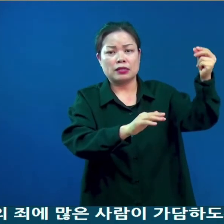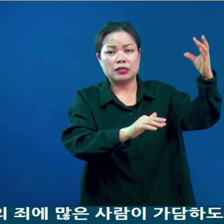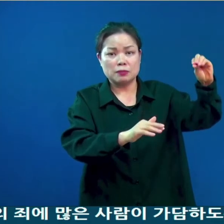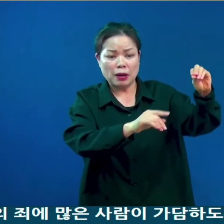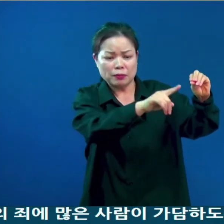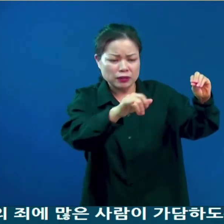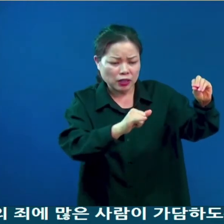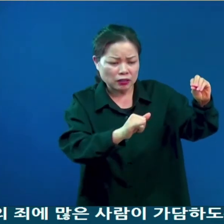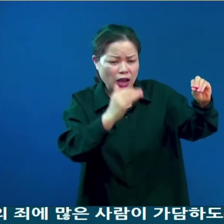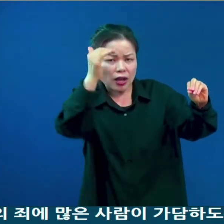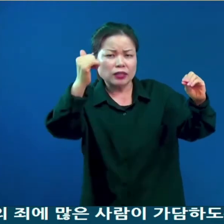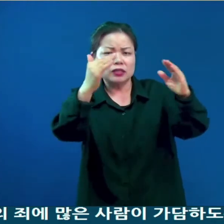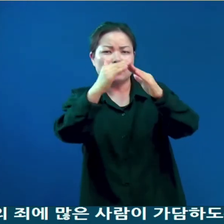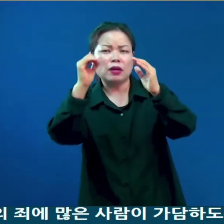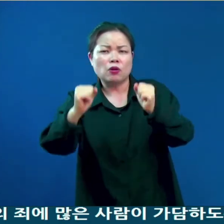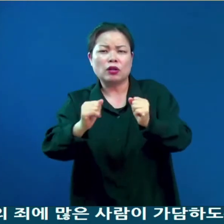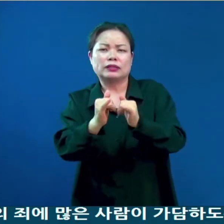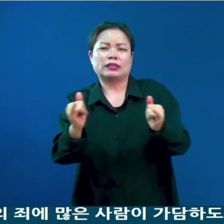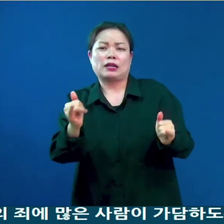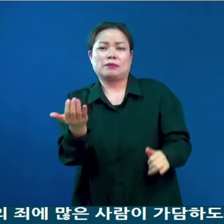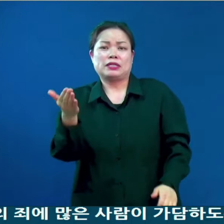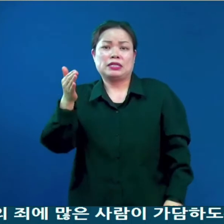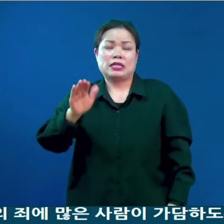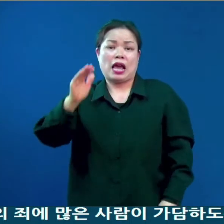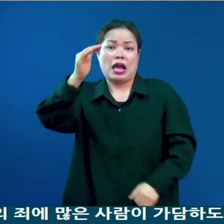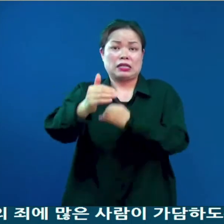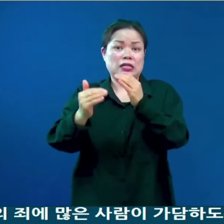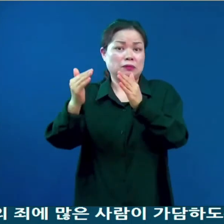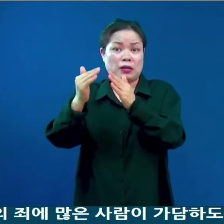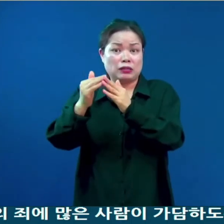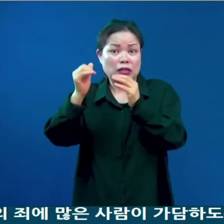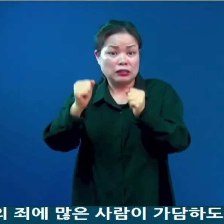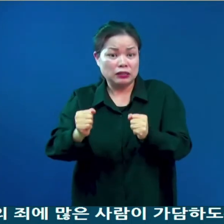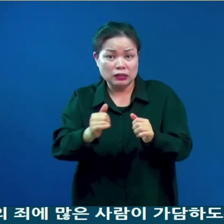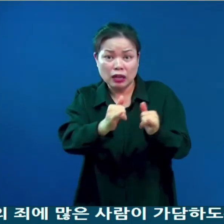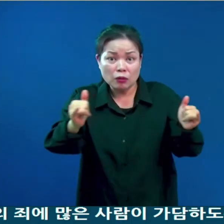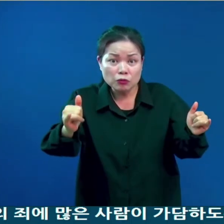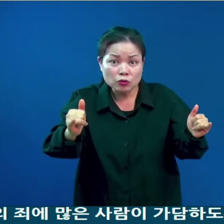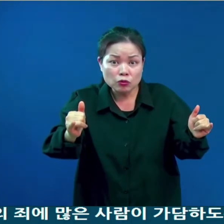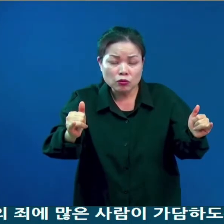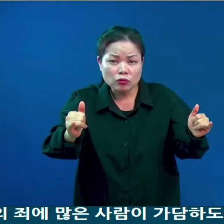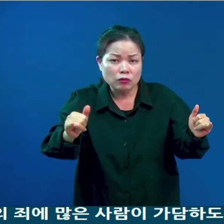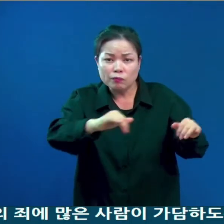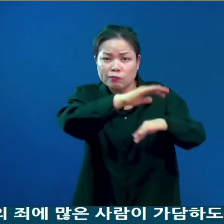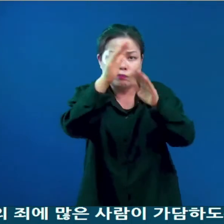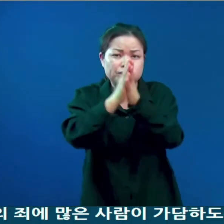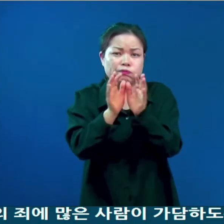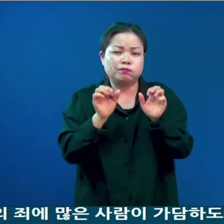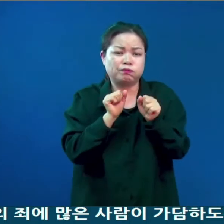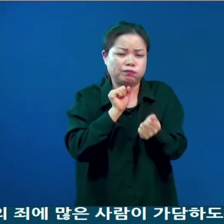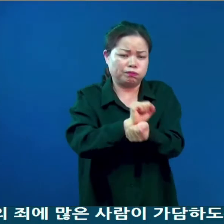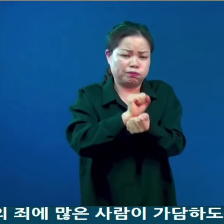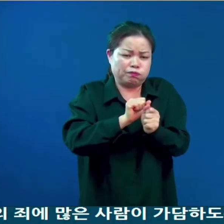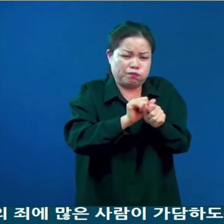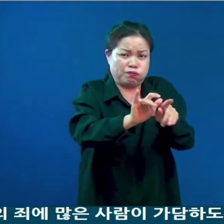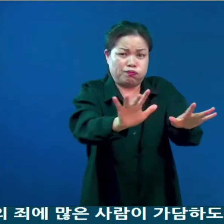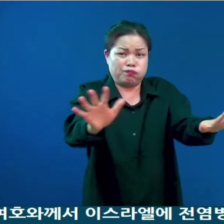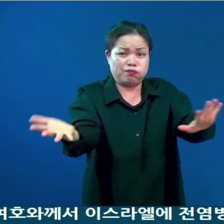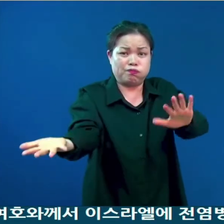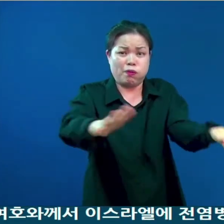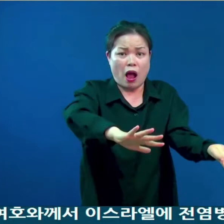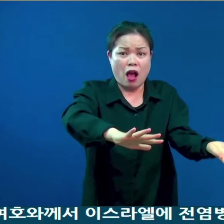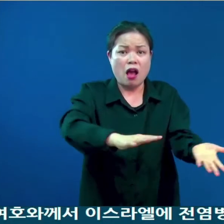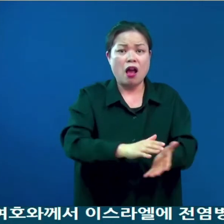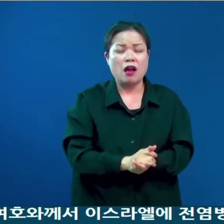그들이 하나님의 집에 거해야 되는 사람들인데 하나님의 집에 거해야 될 사람들이 몰살되어 가는 과정을 보여주고